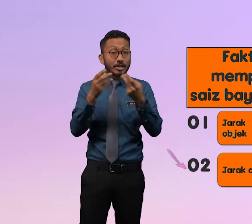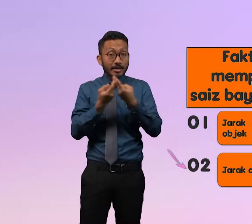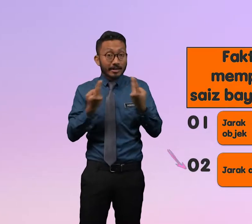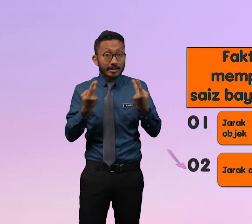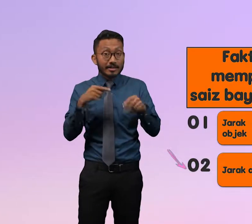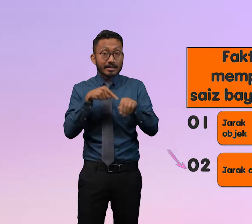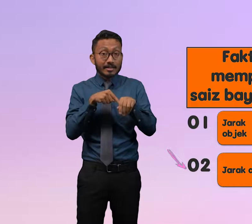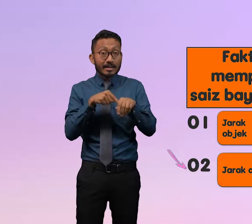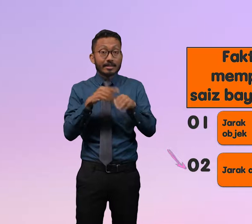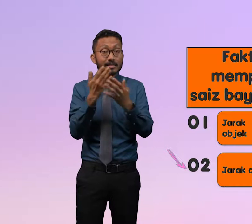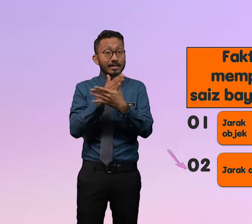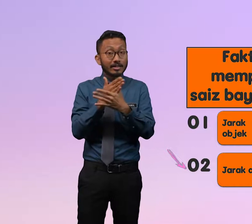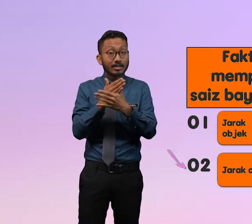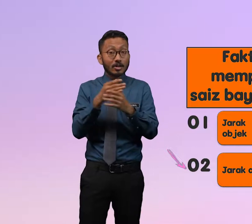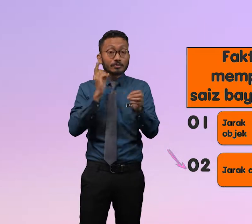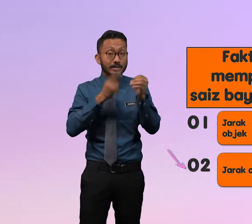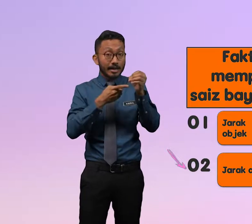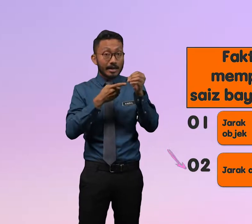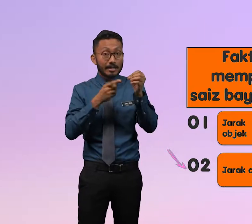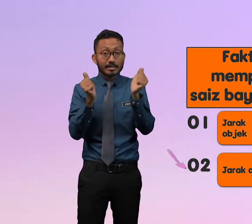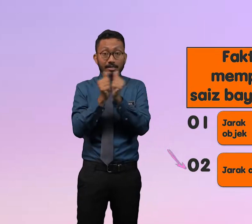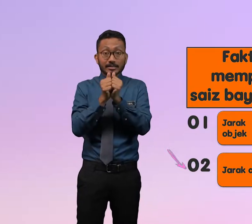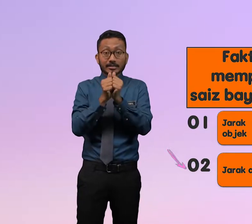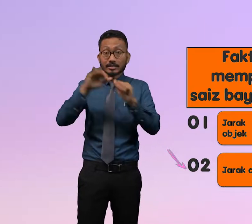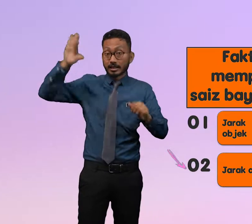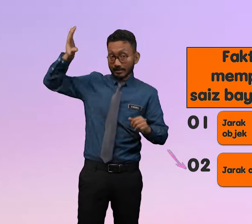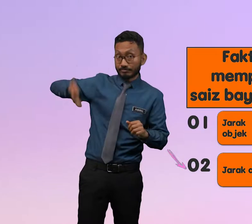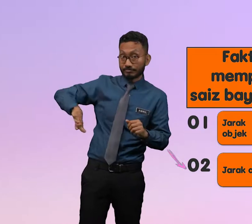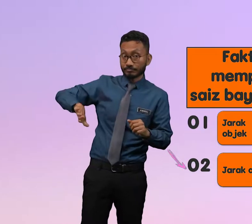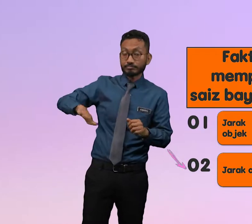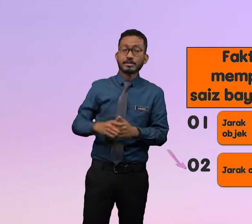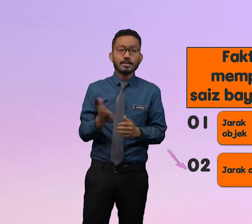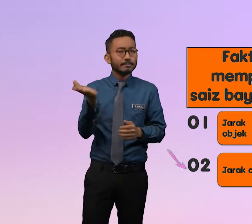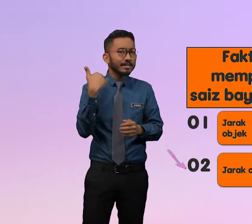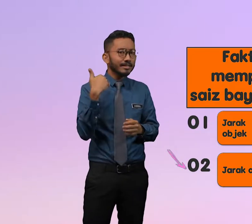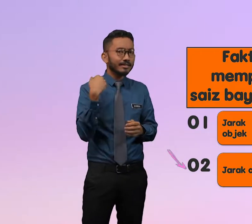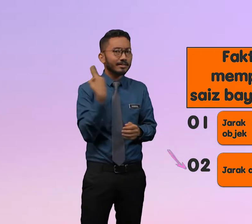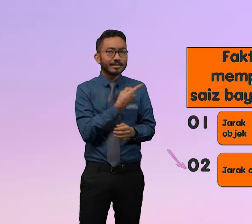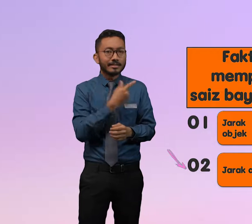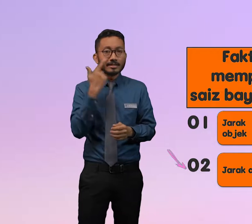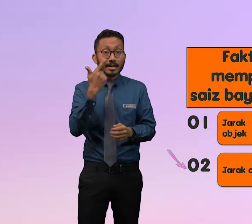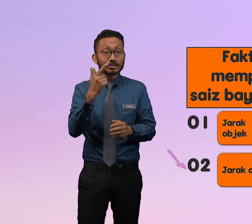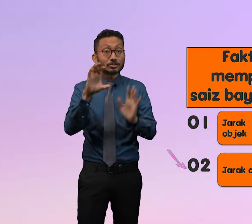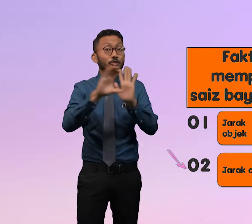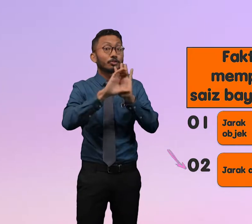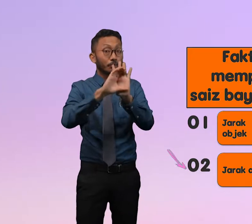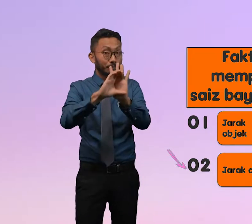jolak di antara objek dengan klip. Mari kita lihat contoh.